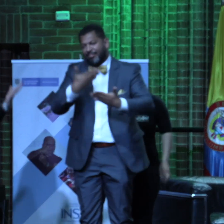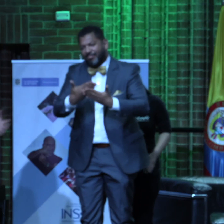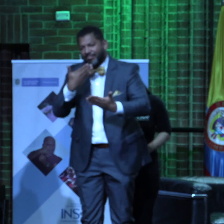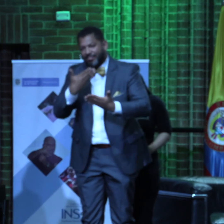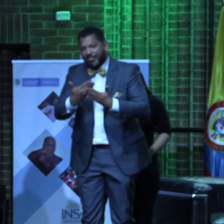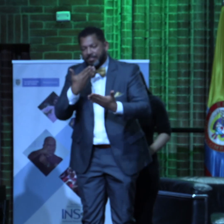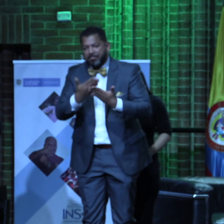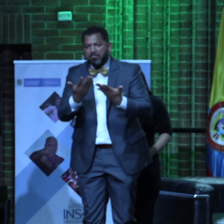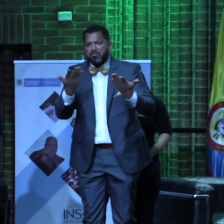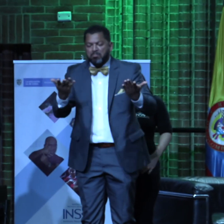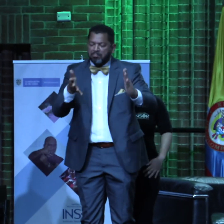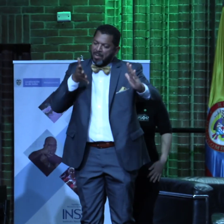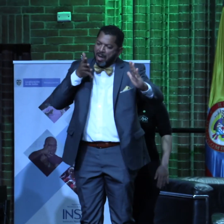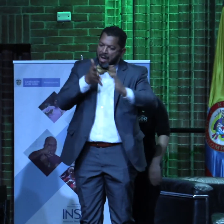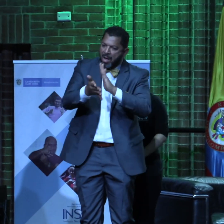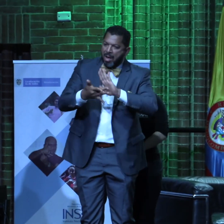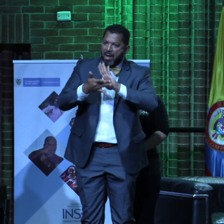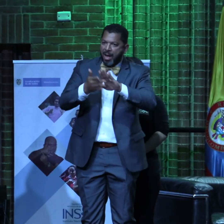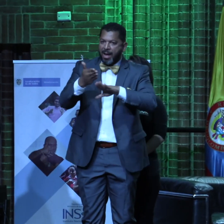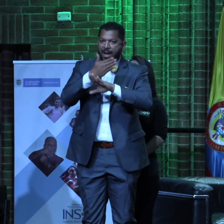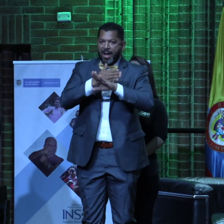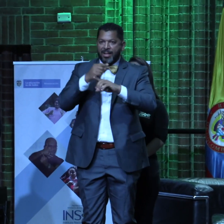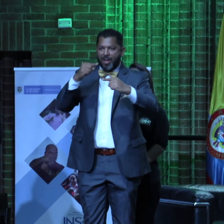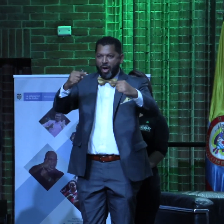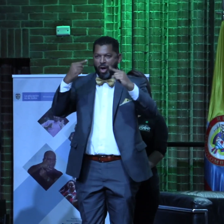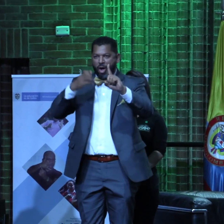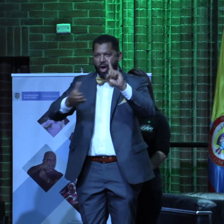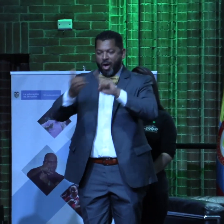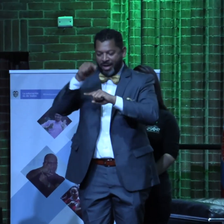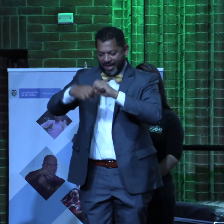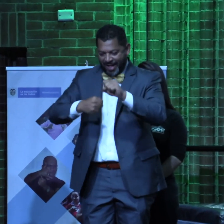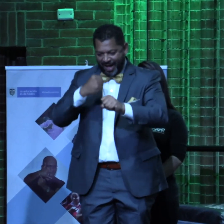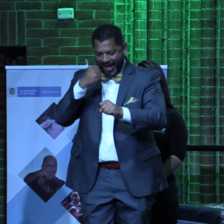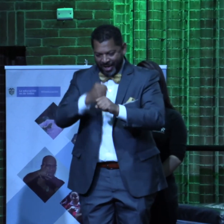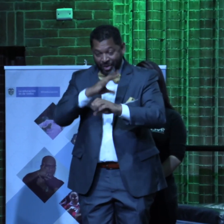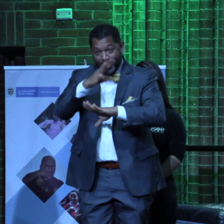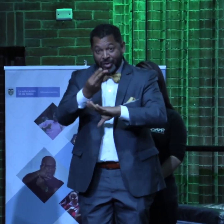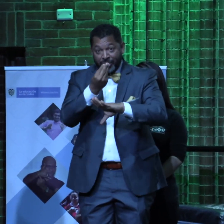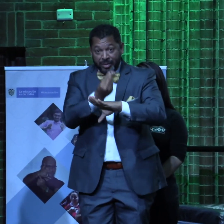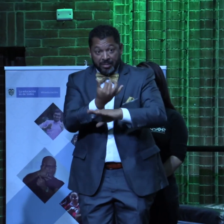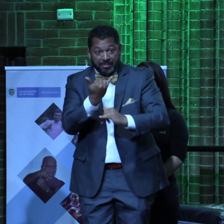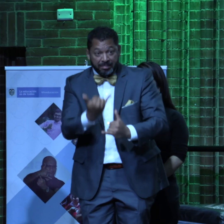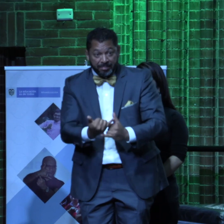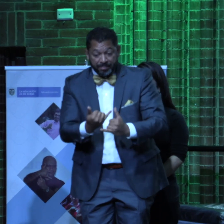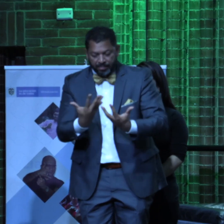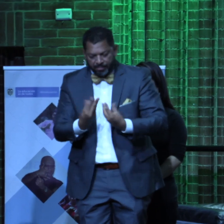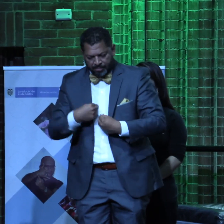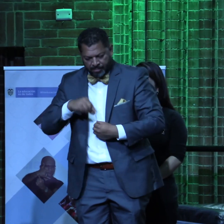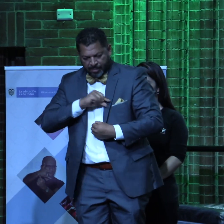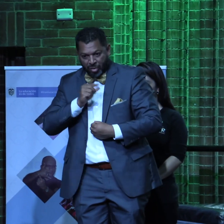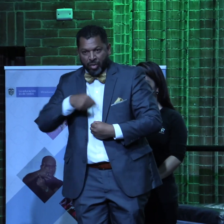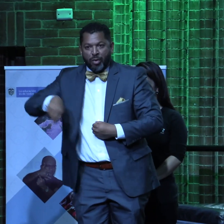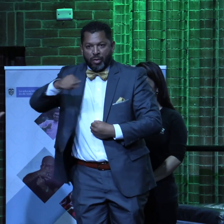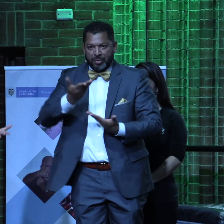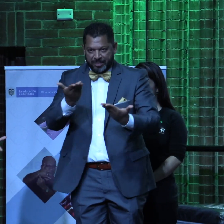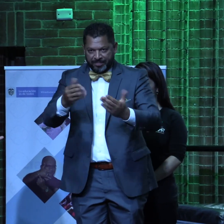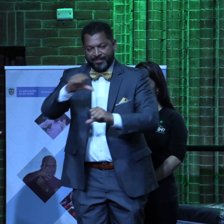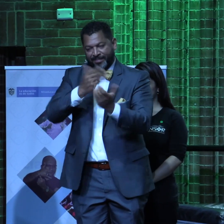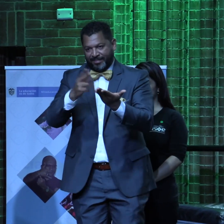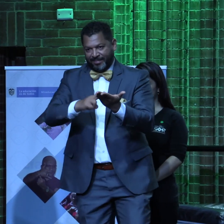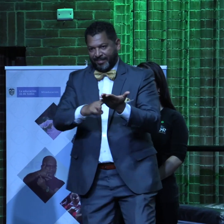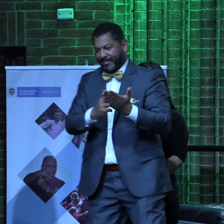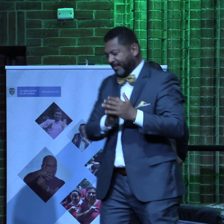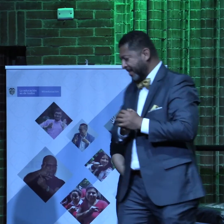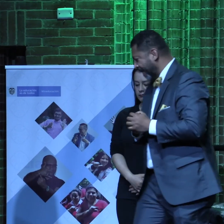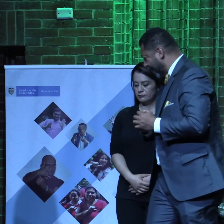mostrar esto que nos trazamos durante este año y los resultados, no solamente por nosotros, sino por los beneficiarios. Ya estamos